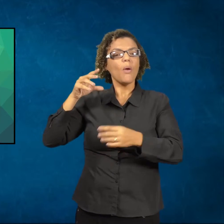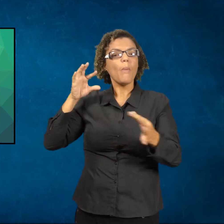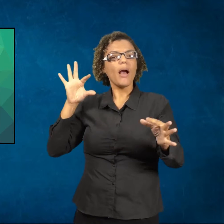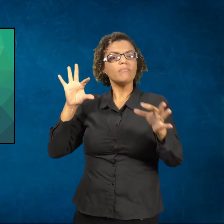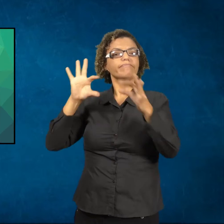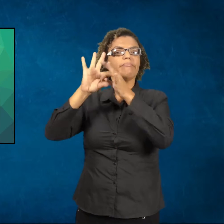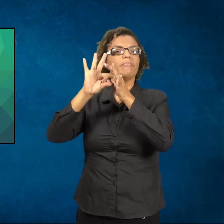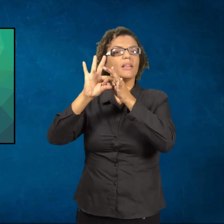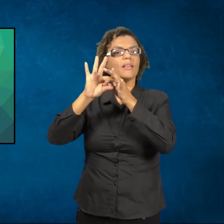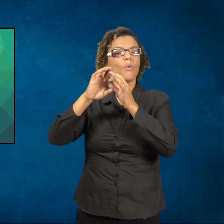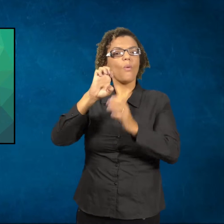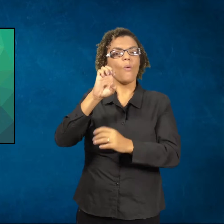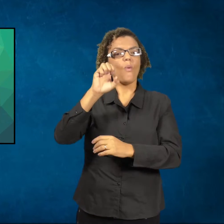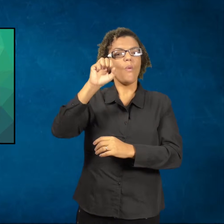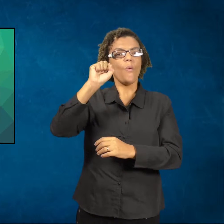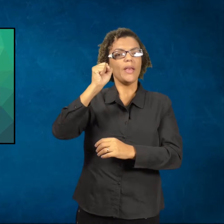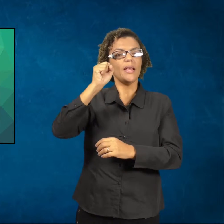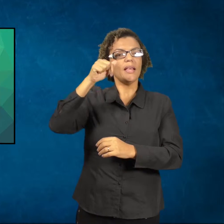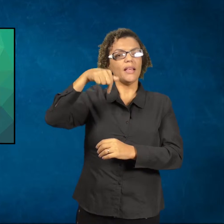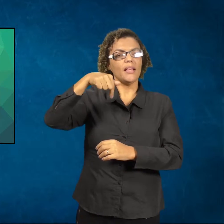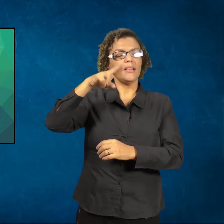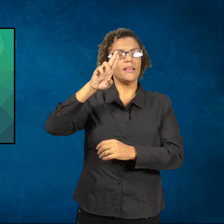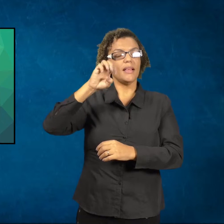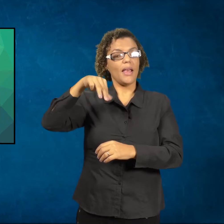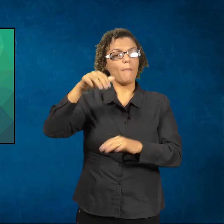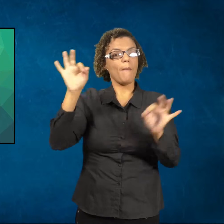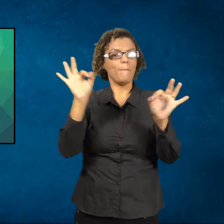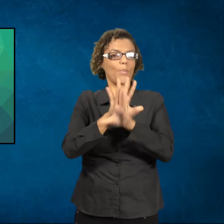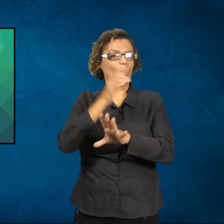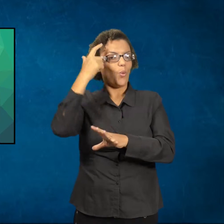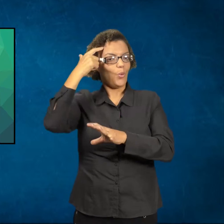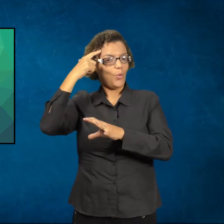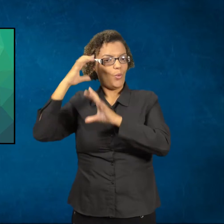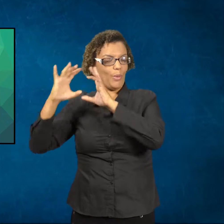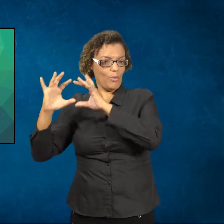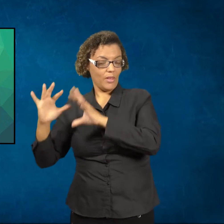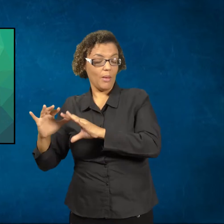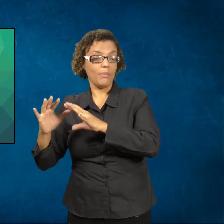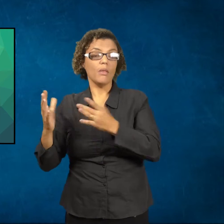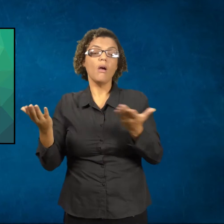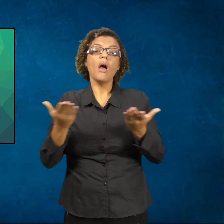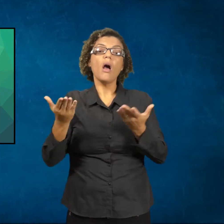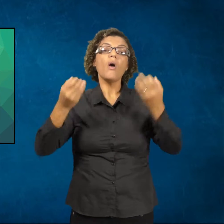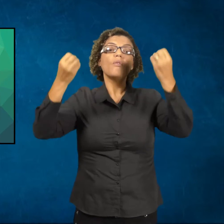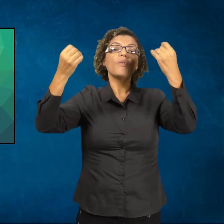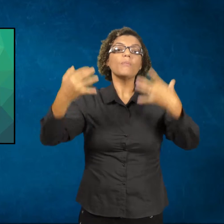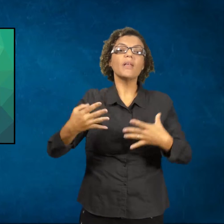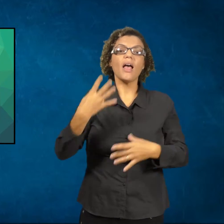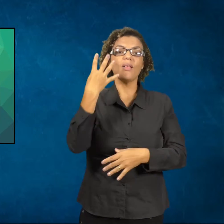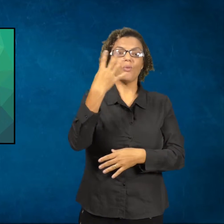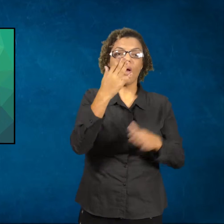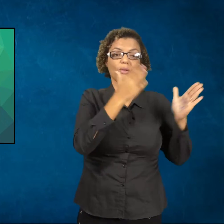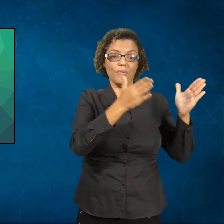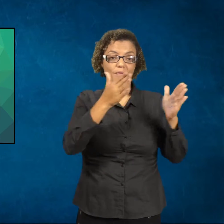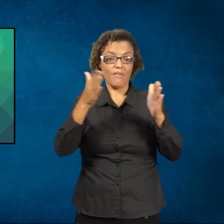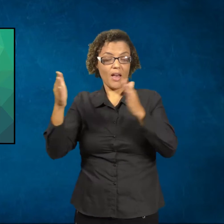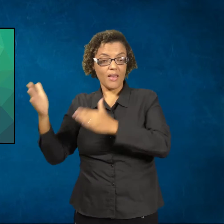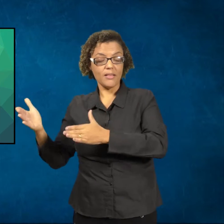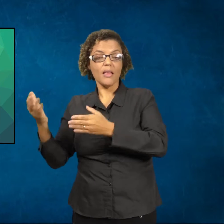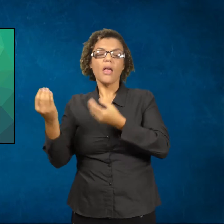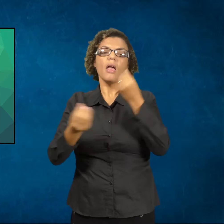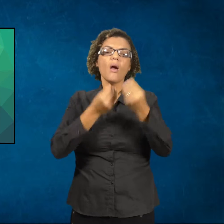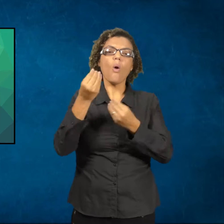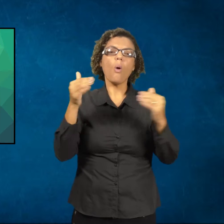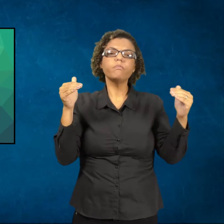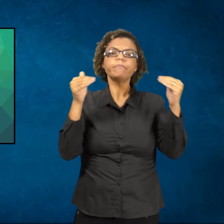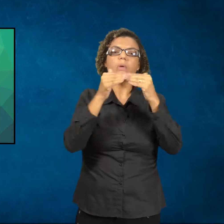aí eu vou falar um pouquinho sobre essas 4 fases, entrar um pouquinho nelas e como que o conceito de esquema aparece nelas, para a gente depois conseguir fazer